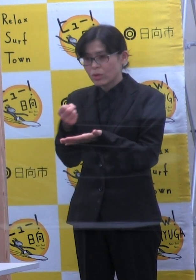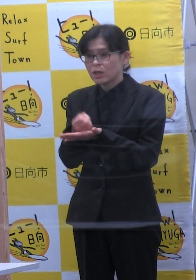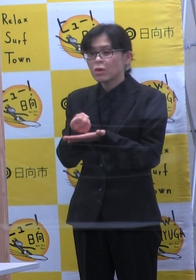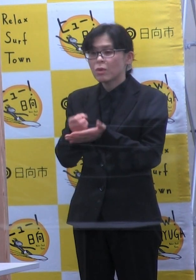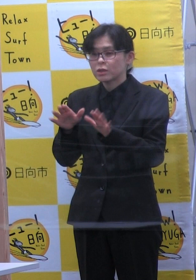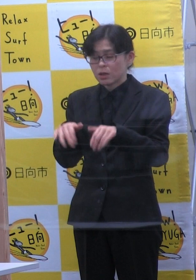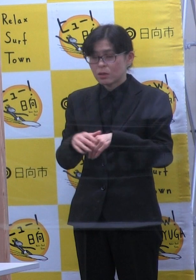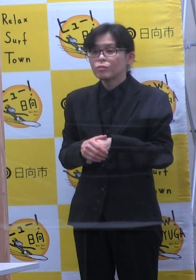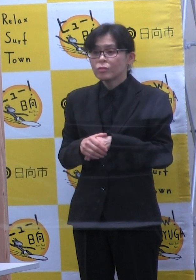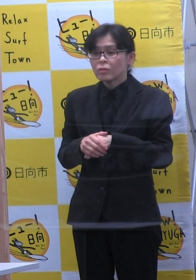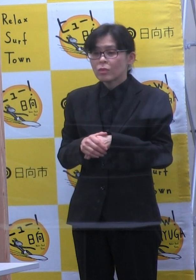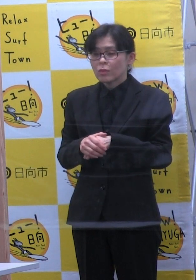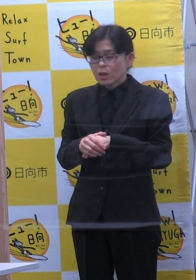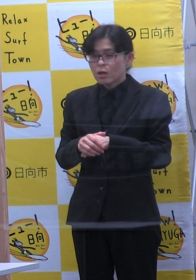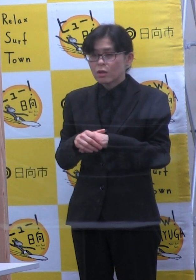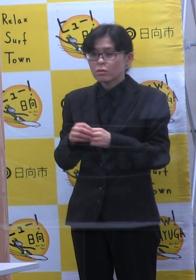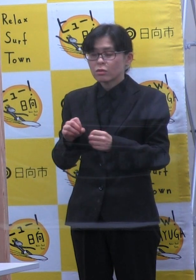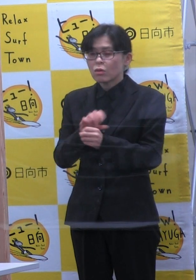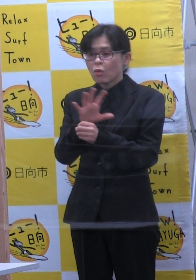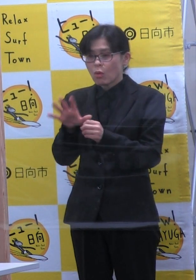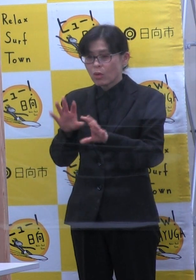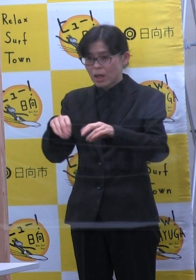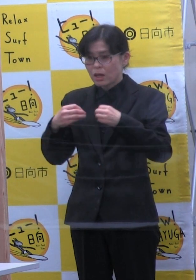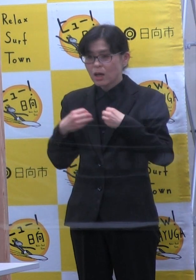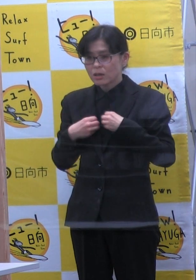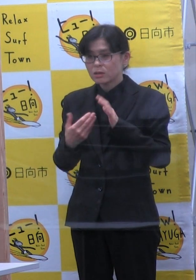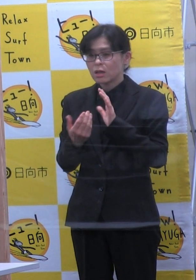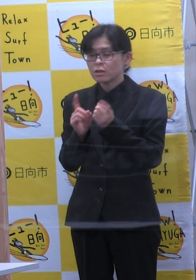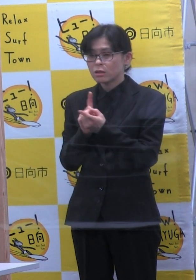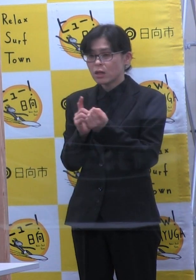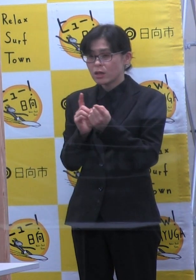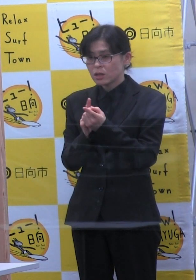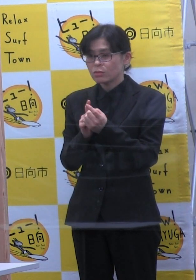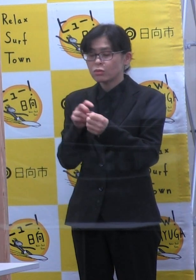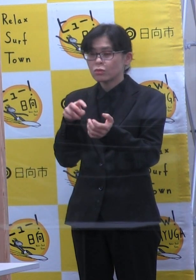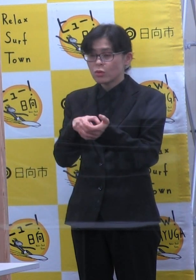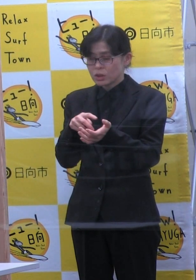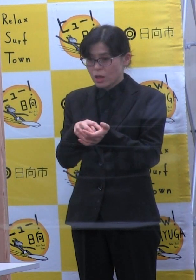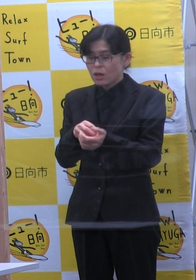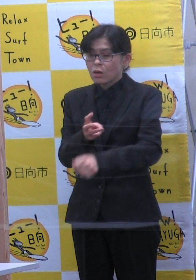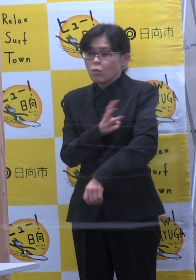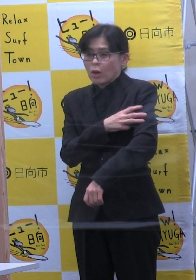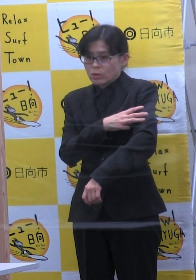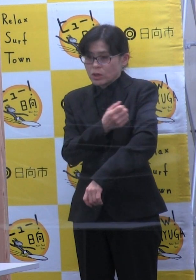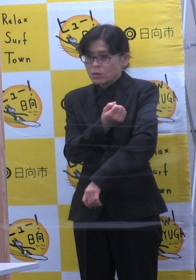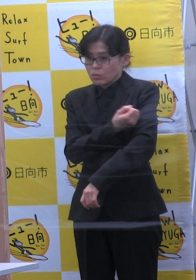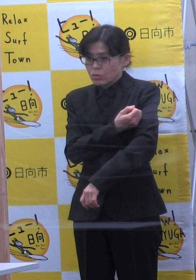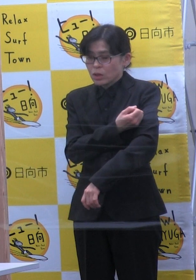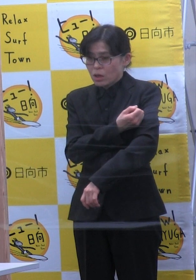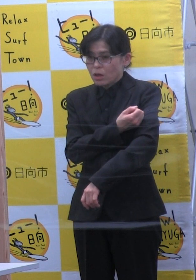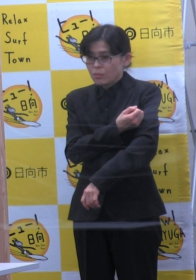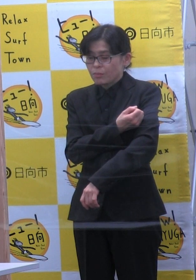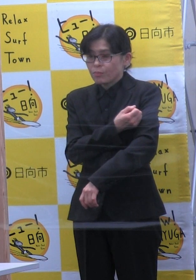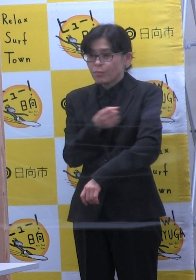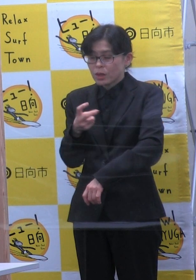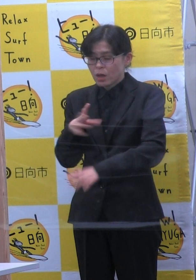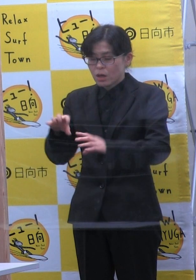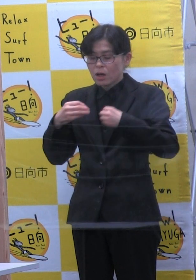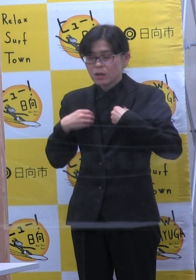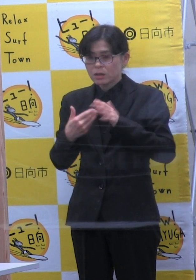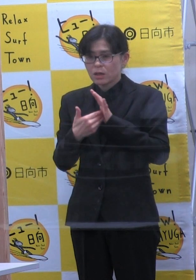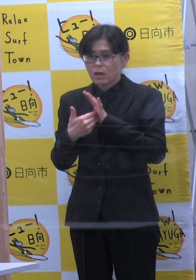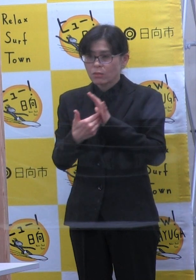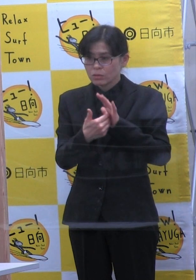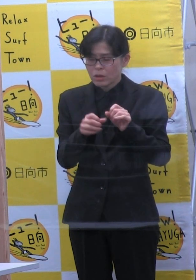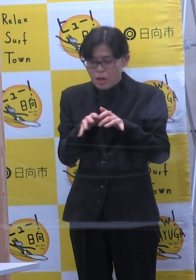また、新型コロナウイルス感染症対策として、ワクチン接種をはじめ、感染拡大